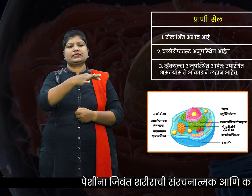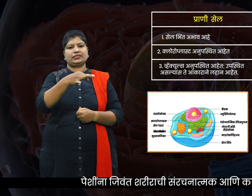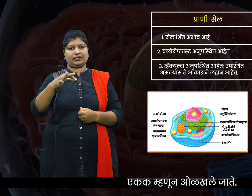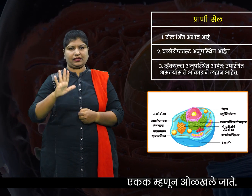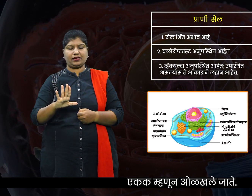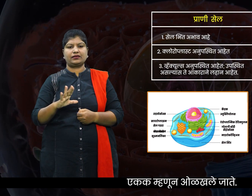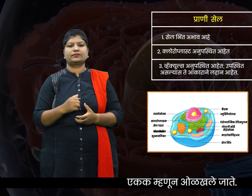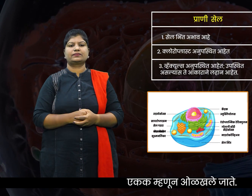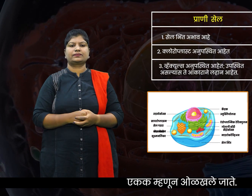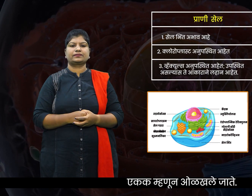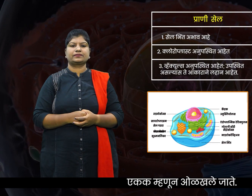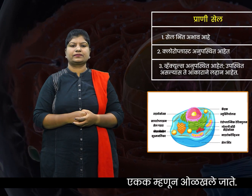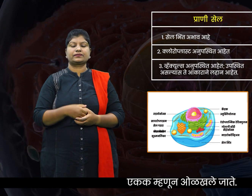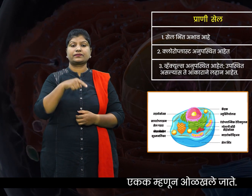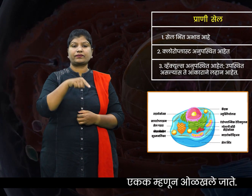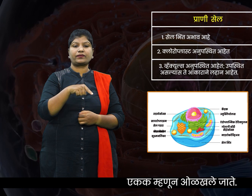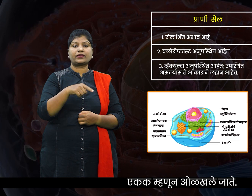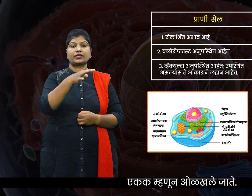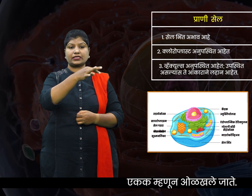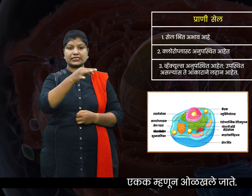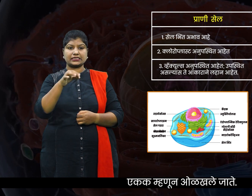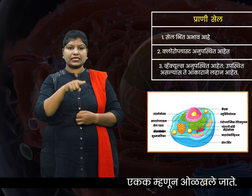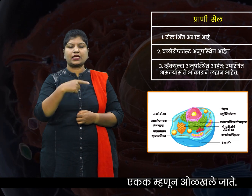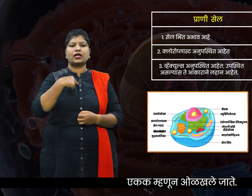आणि कार्यात्मक एकक म्हणून ओळखले जाते.